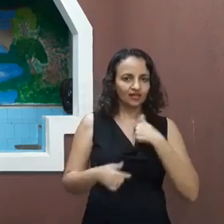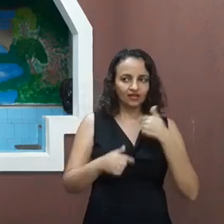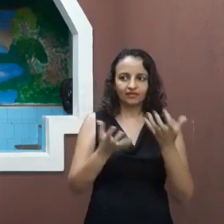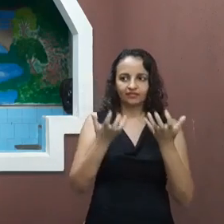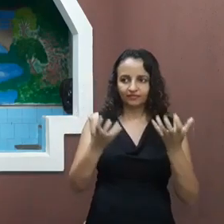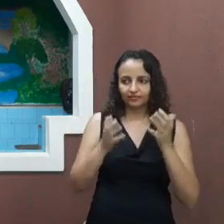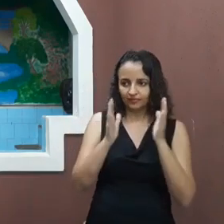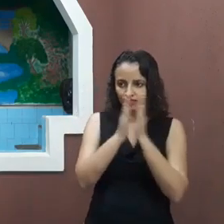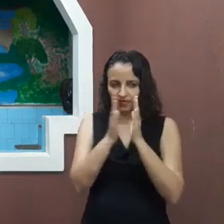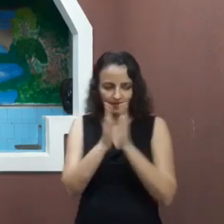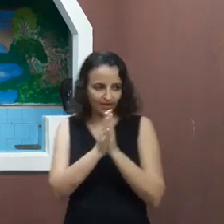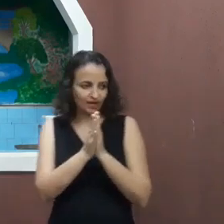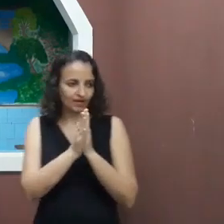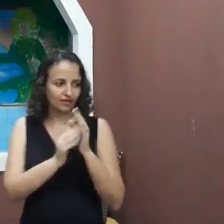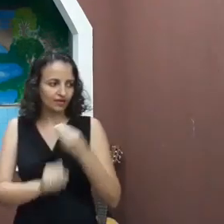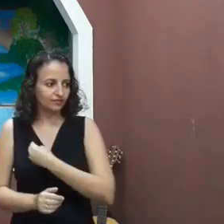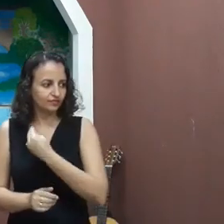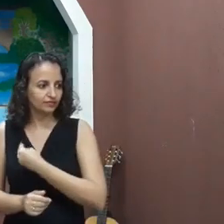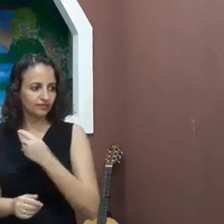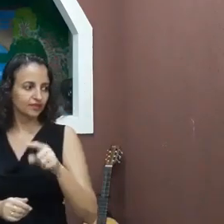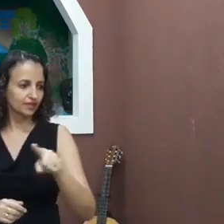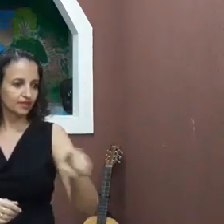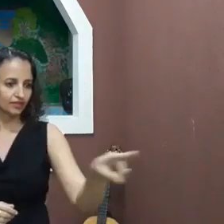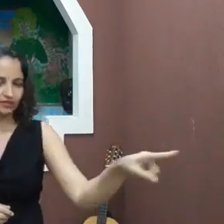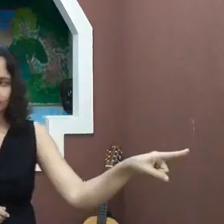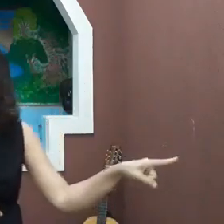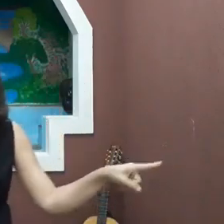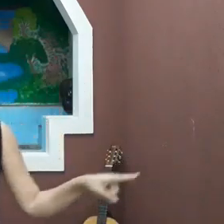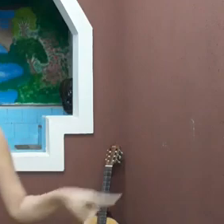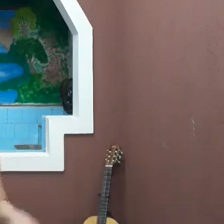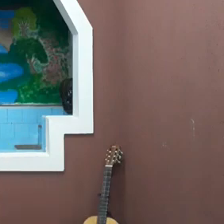por vocês. Fala para...